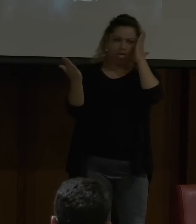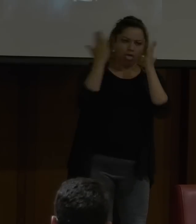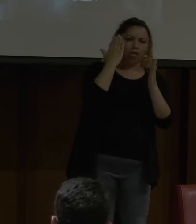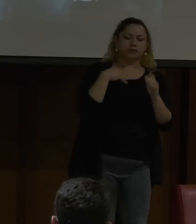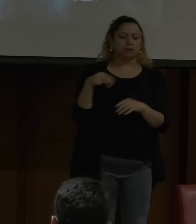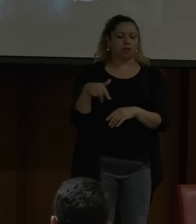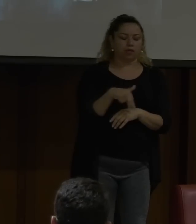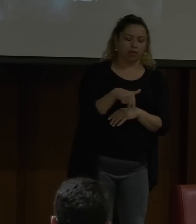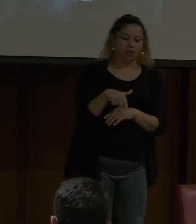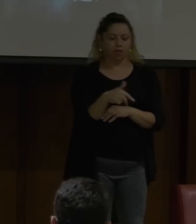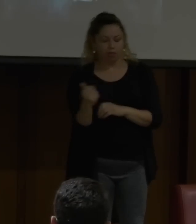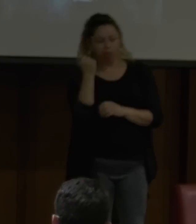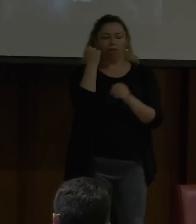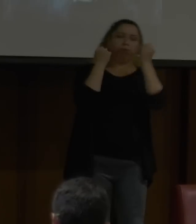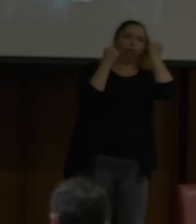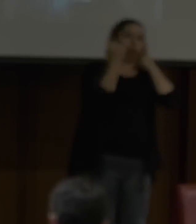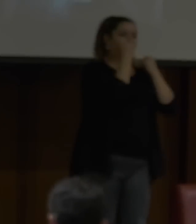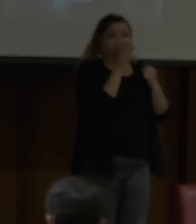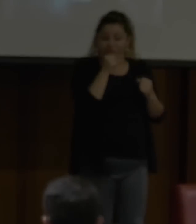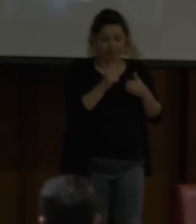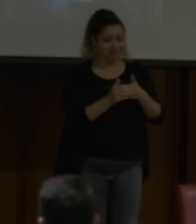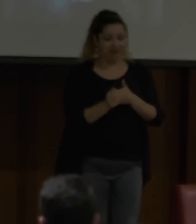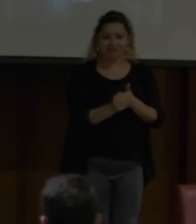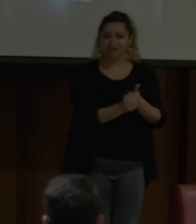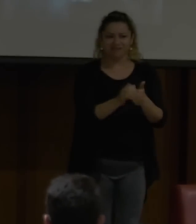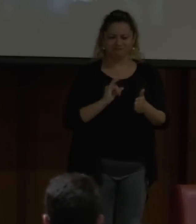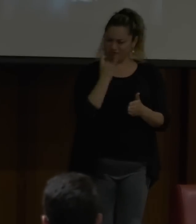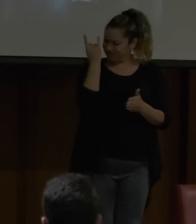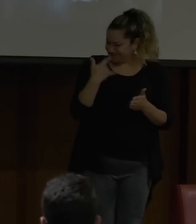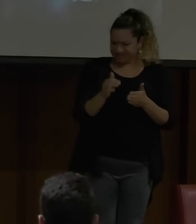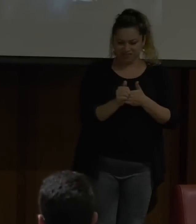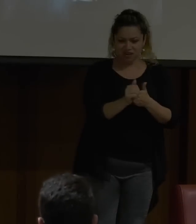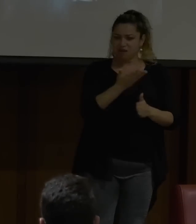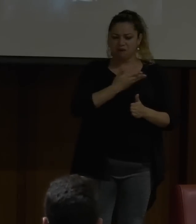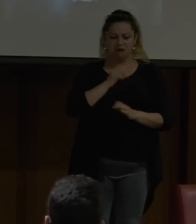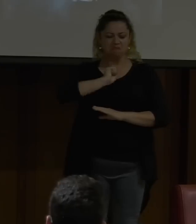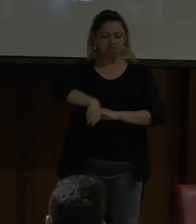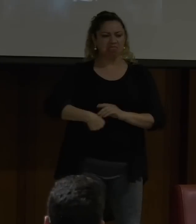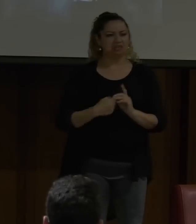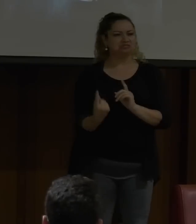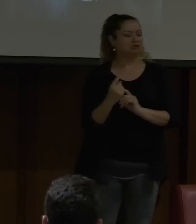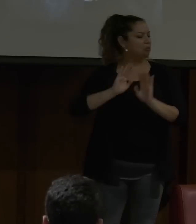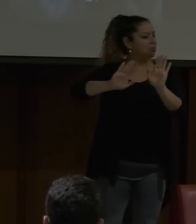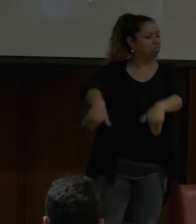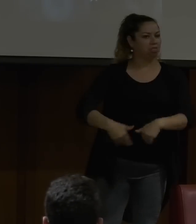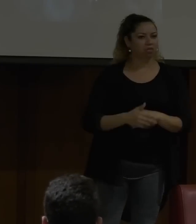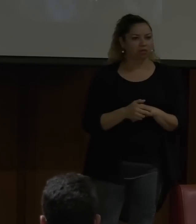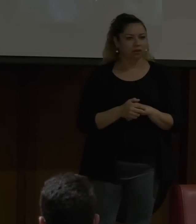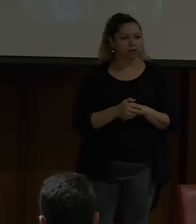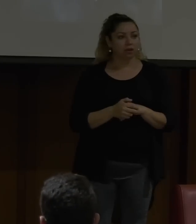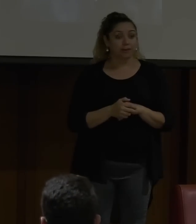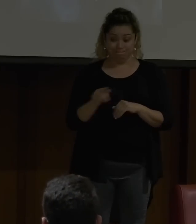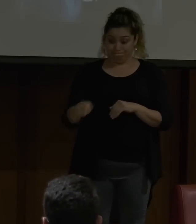pues donde no tenía guía, donde vivía, donde su madre de pronto lo dejaba solo por estar en los quehaceres.